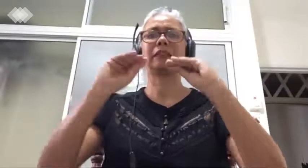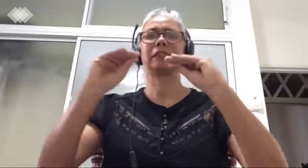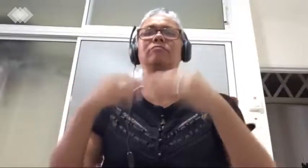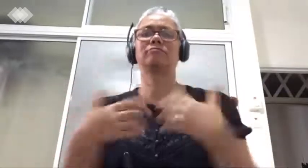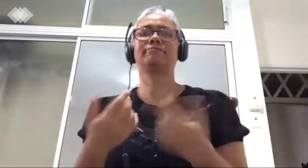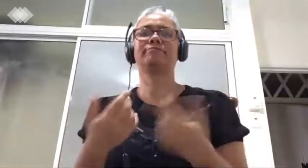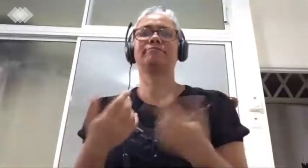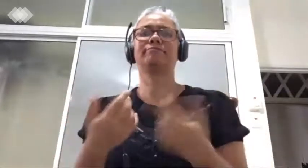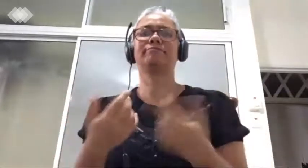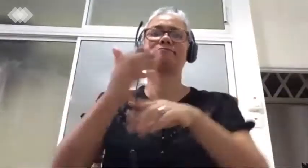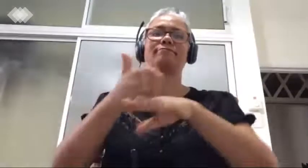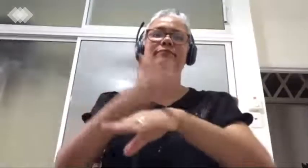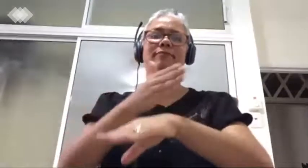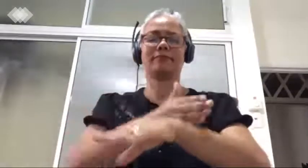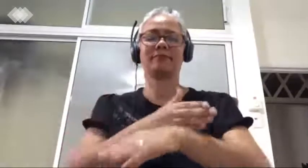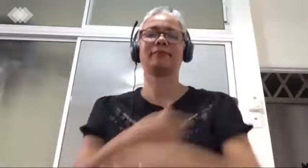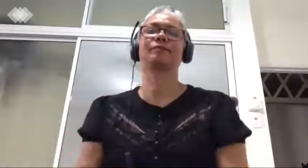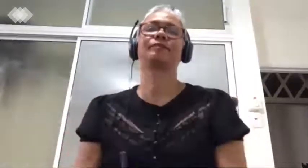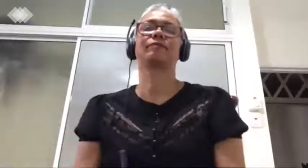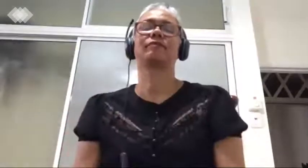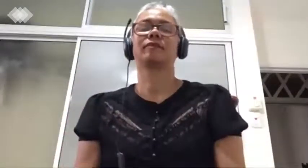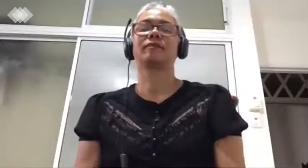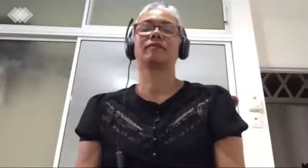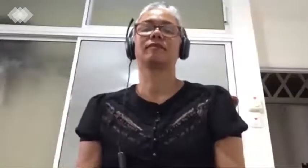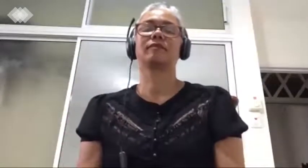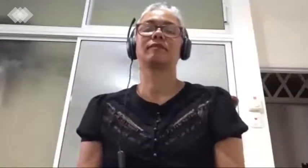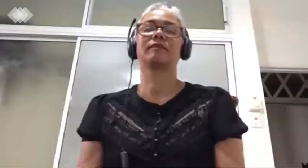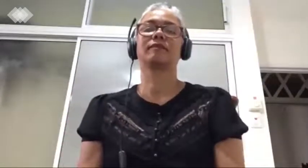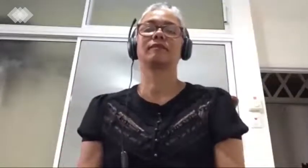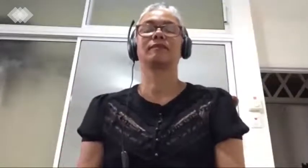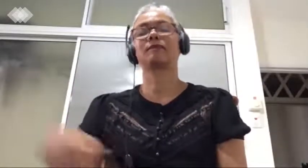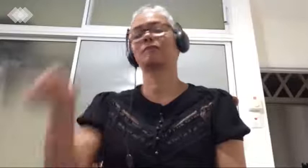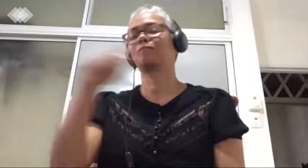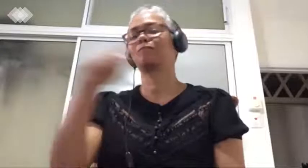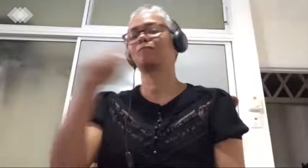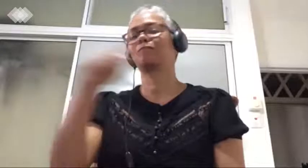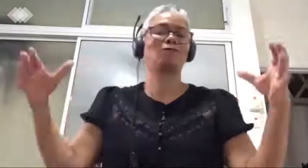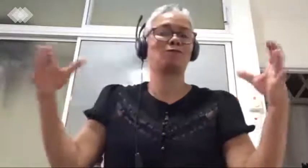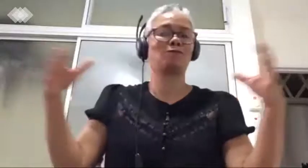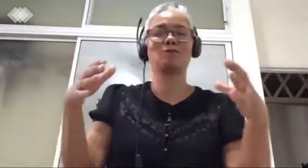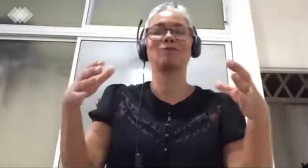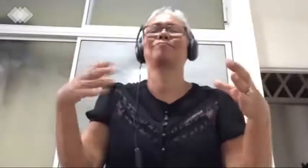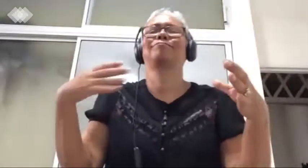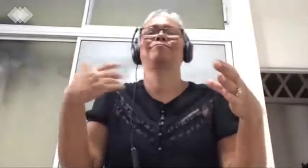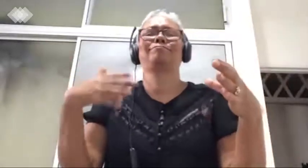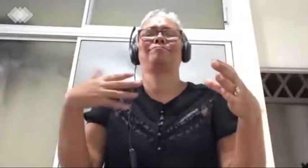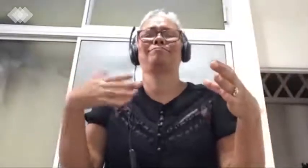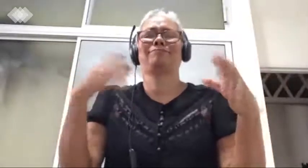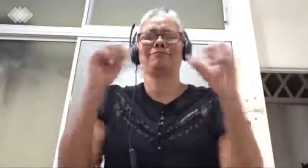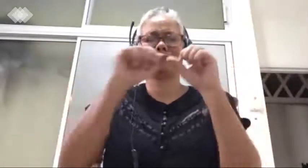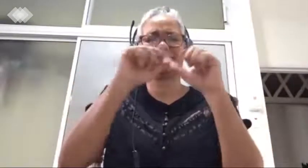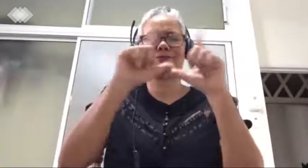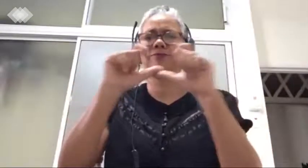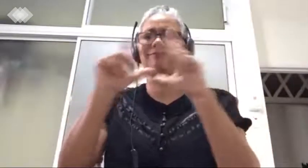entrenamiento dirigido a los psicólogos. Nosotros encantados de que ustedes estén aquí. CODOCSI tiene el firme